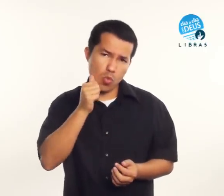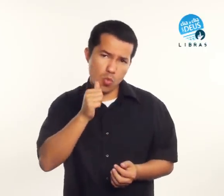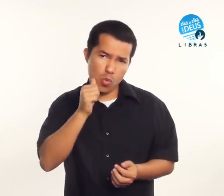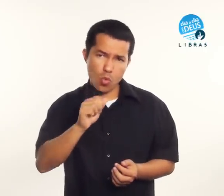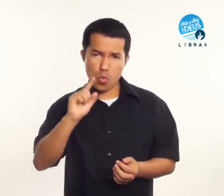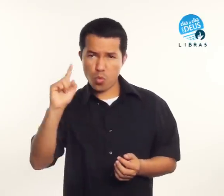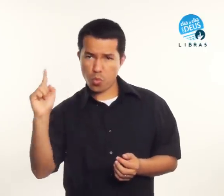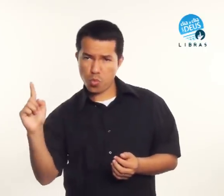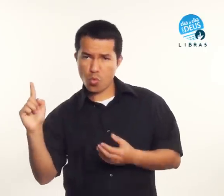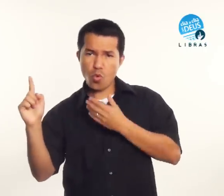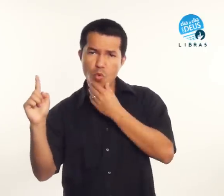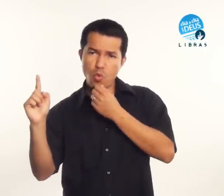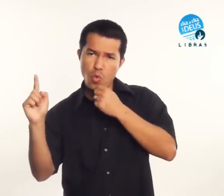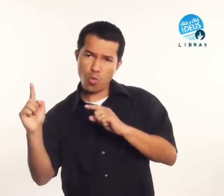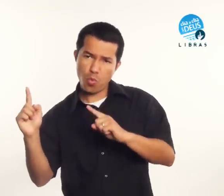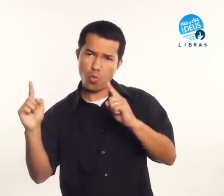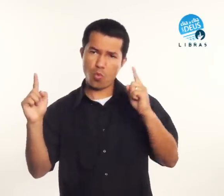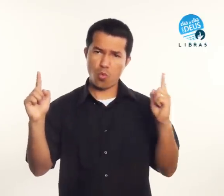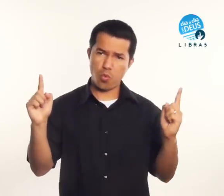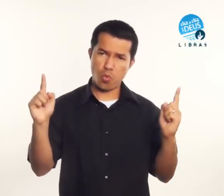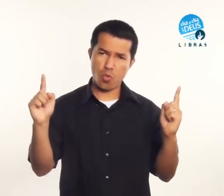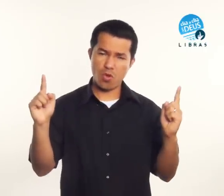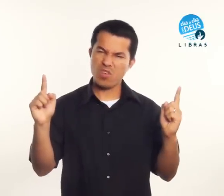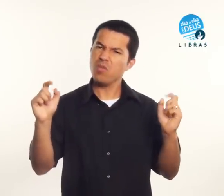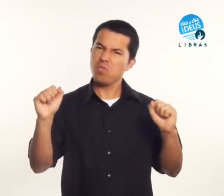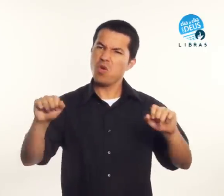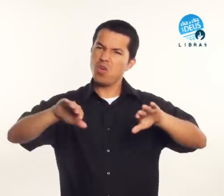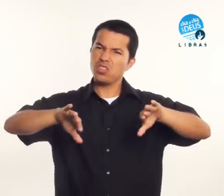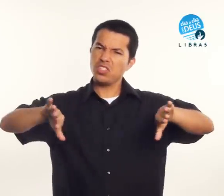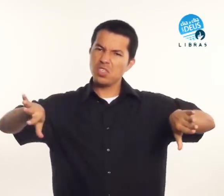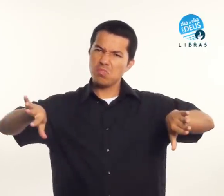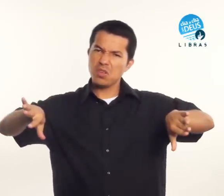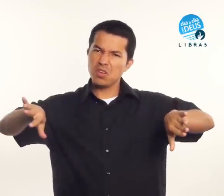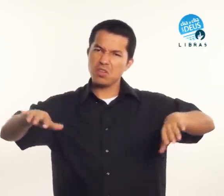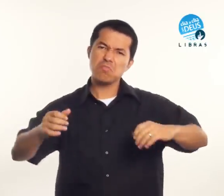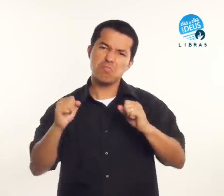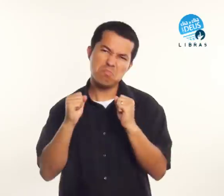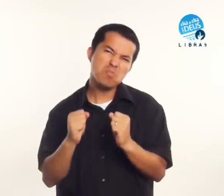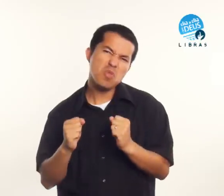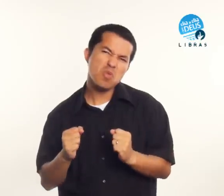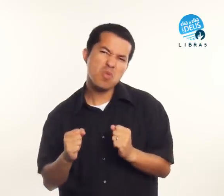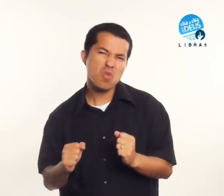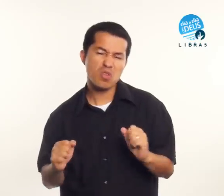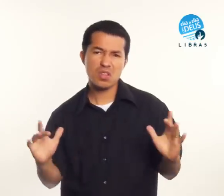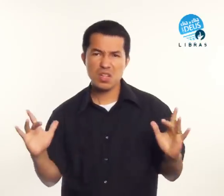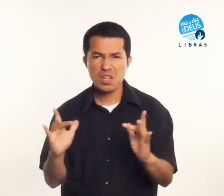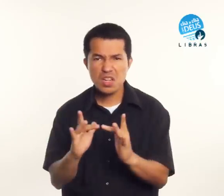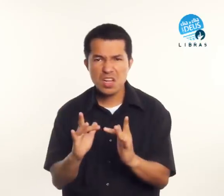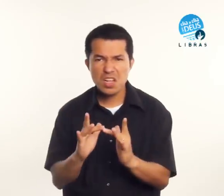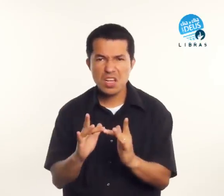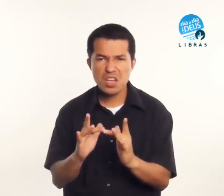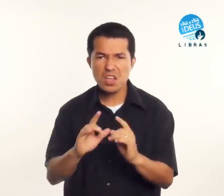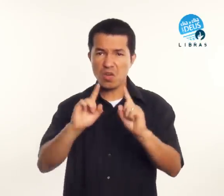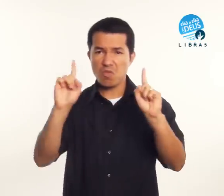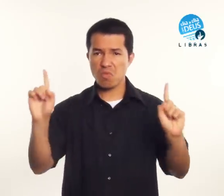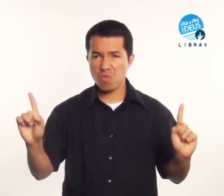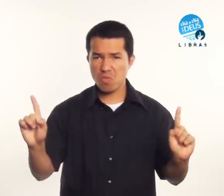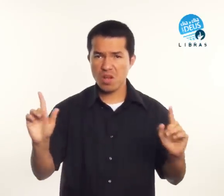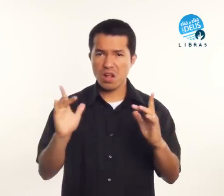financeiros, compromissos maiores, mas mantenham uma relação de afeto profundo, então de vez em